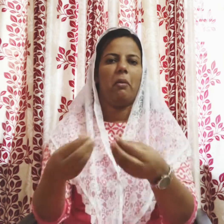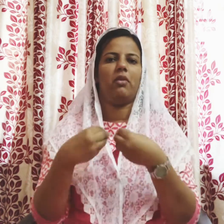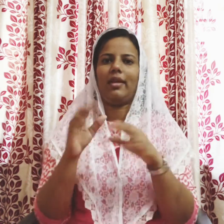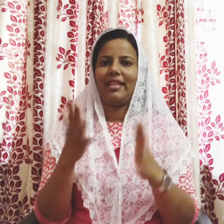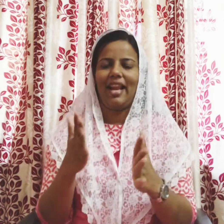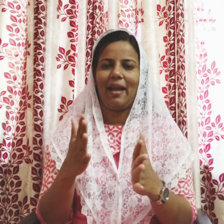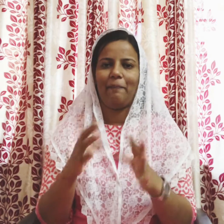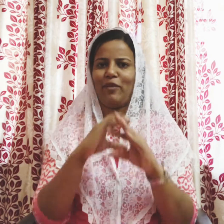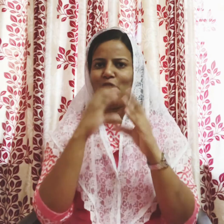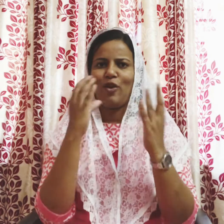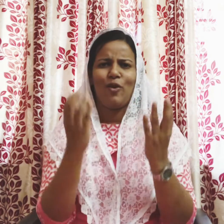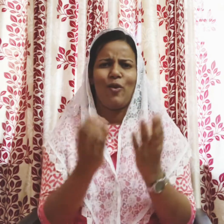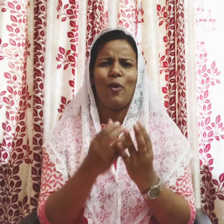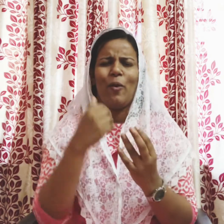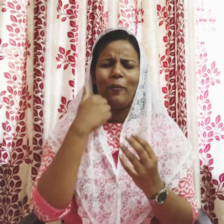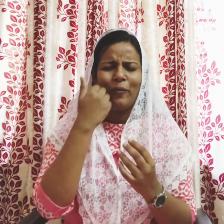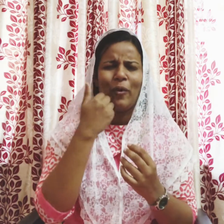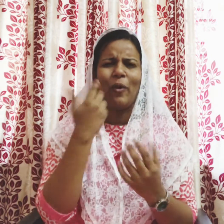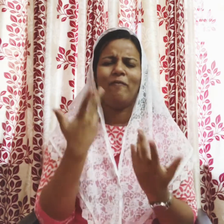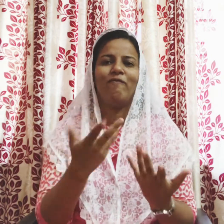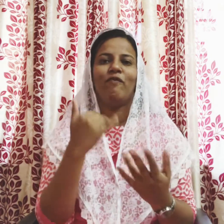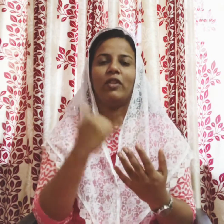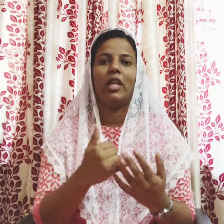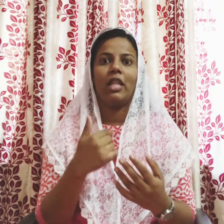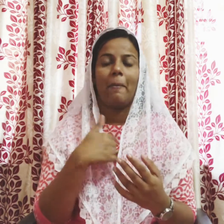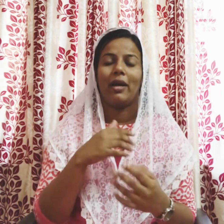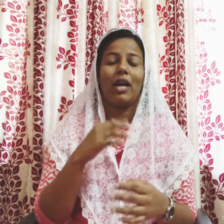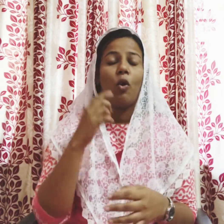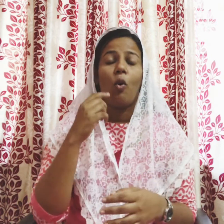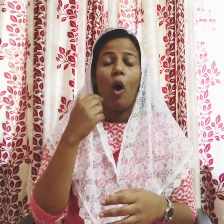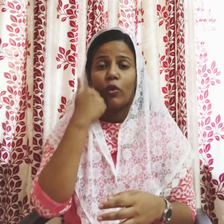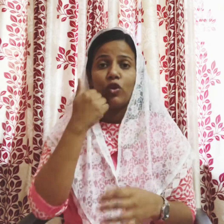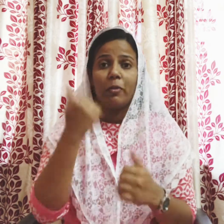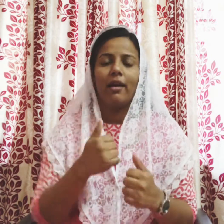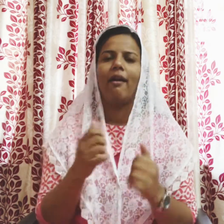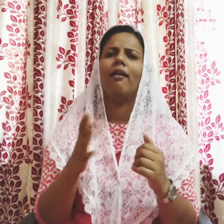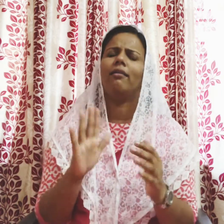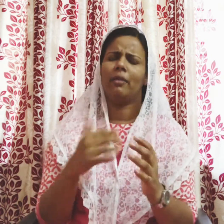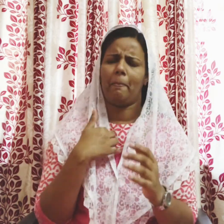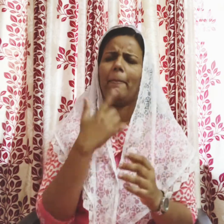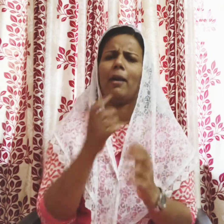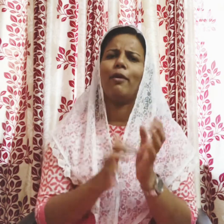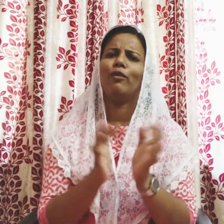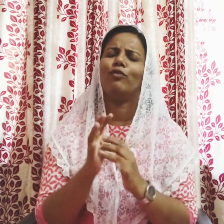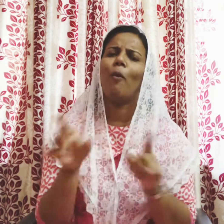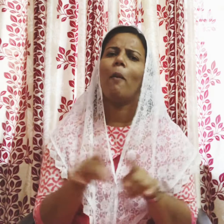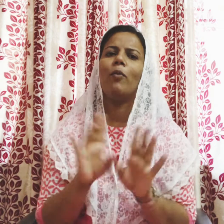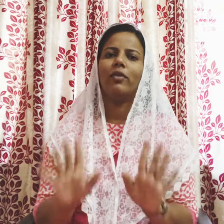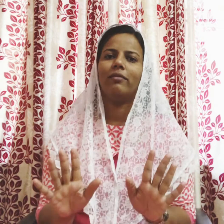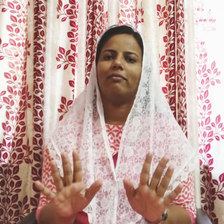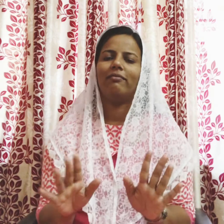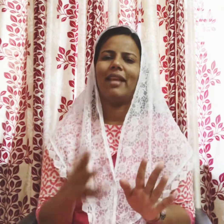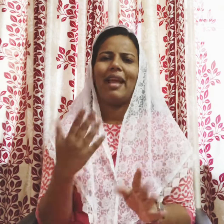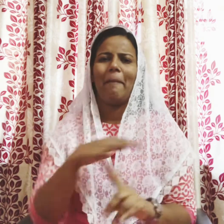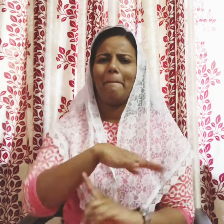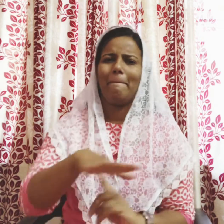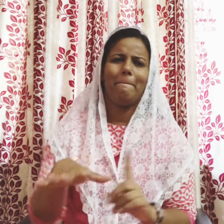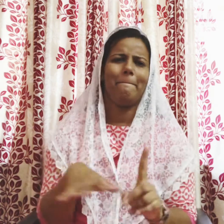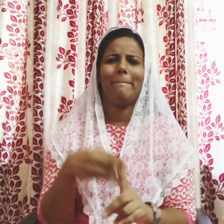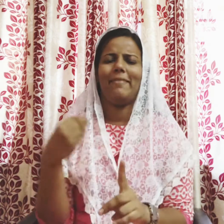അതുകൊണ്ട് ആമേൻ, രോഗം വന്നാൽ പോലും നമുക്കൊരു ബോധ്യം വേണം, സൗഖ്യമാക്കാൻ എനിക്ക് കർത്താവുണ്ട്. ഹല്ലേലൂയ. ഏത് സാഹചര്യത്തിലും